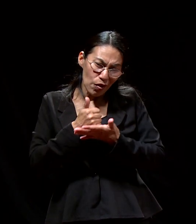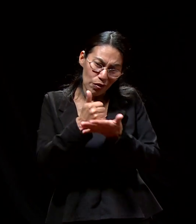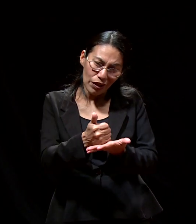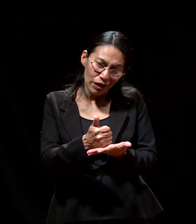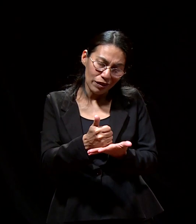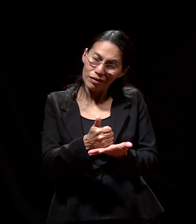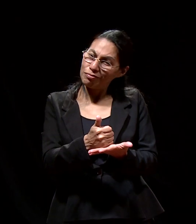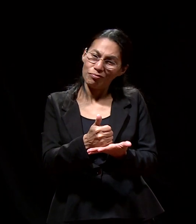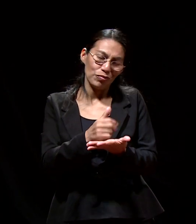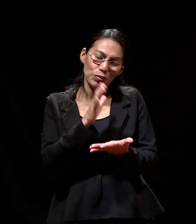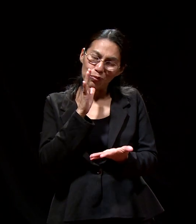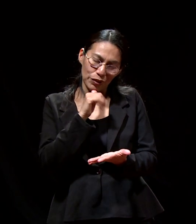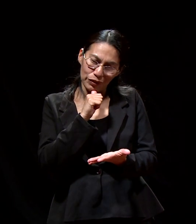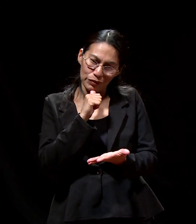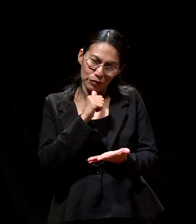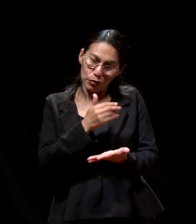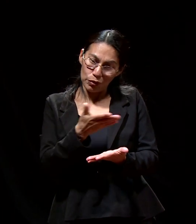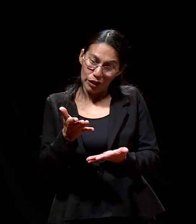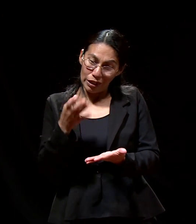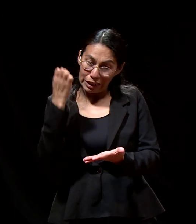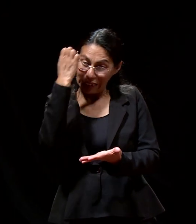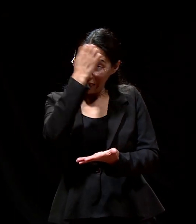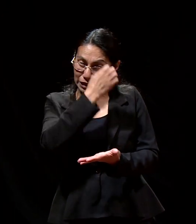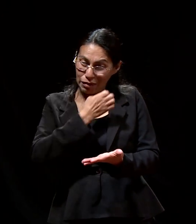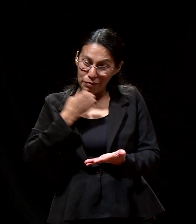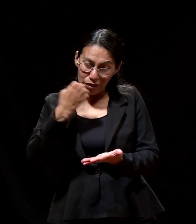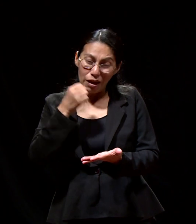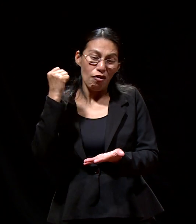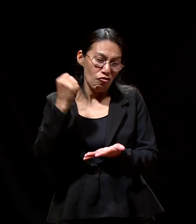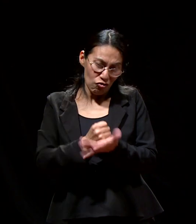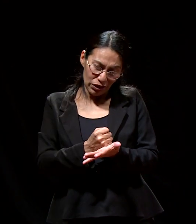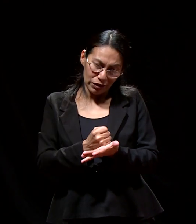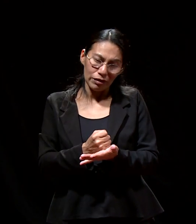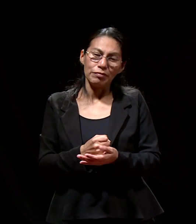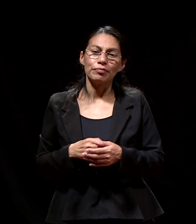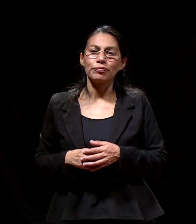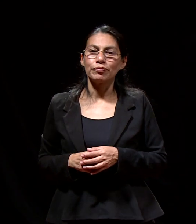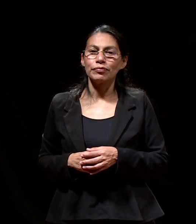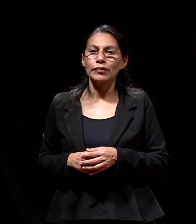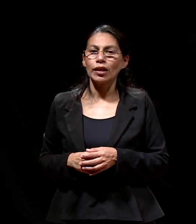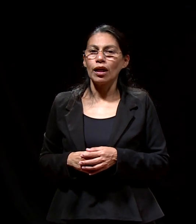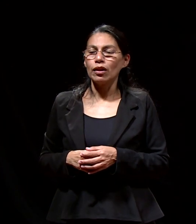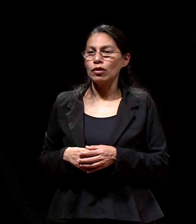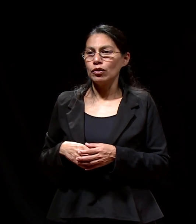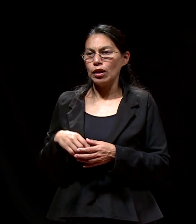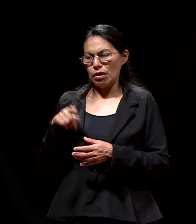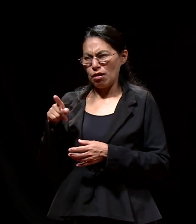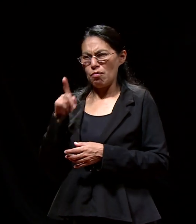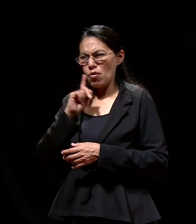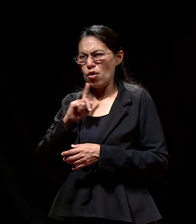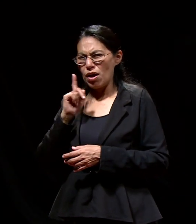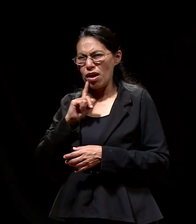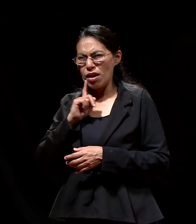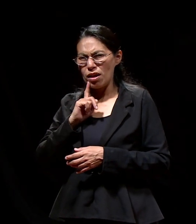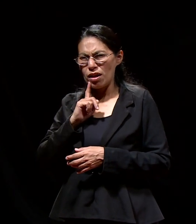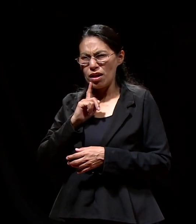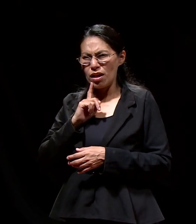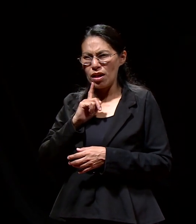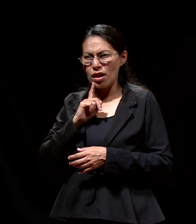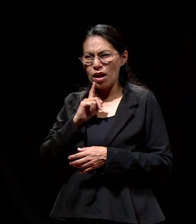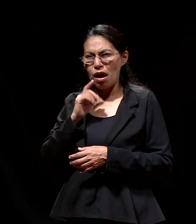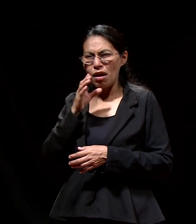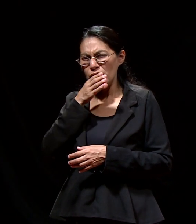era cristiana o es cristiana de otra denominación y decía pídele permiso a su pastor